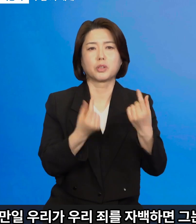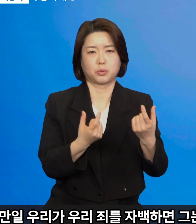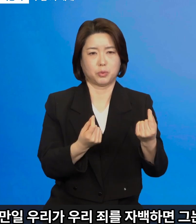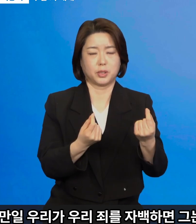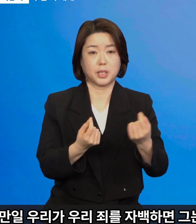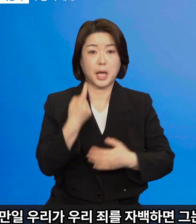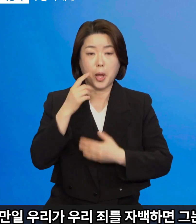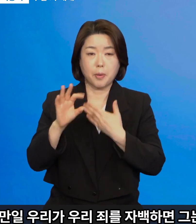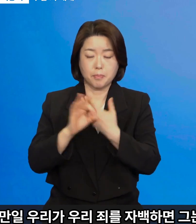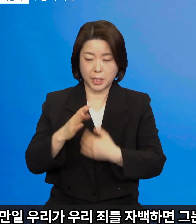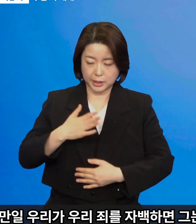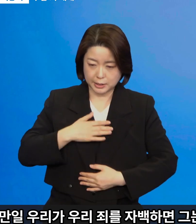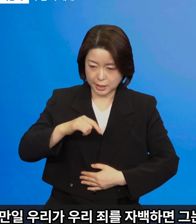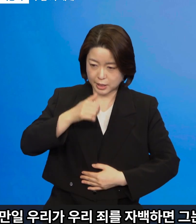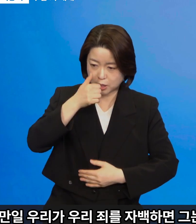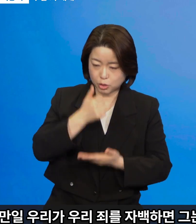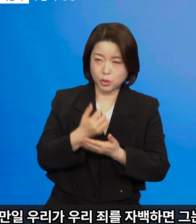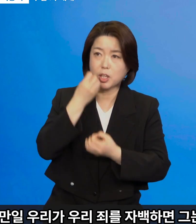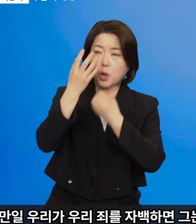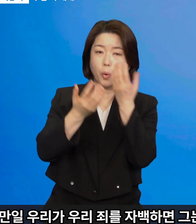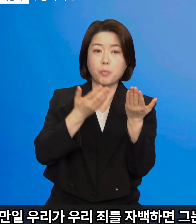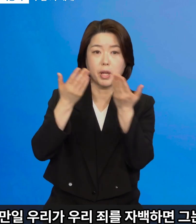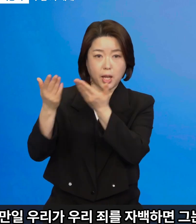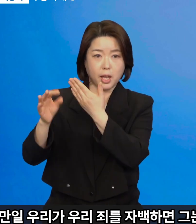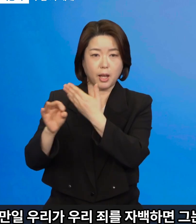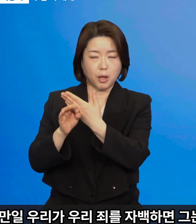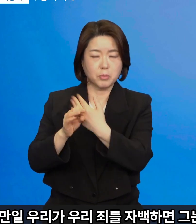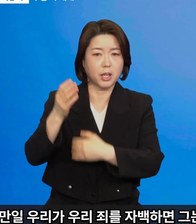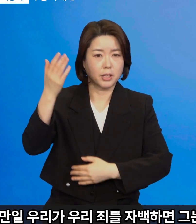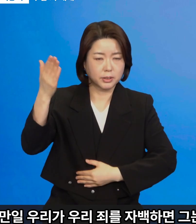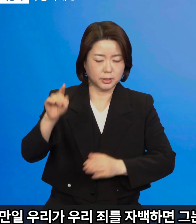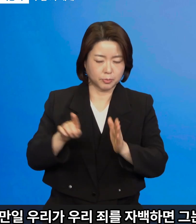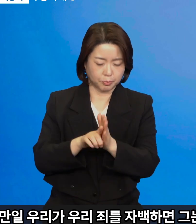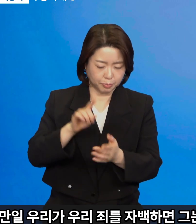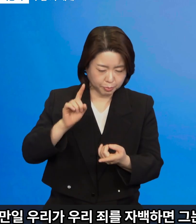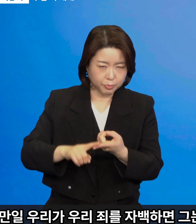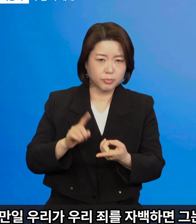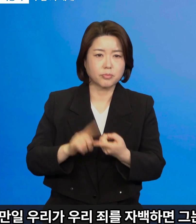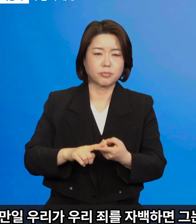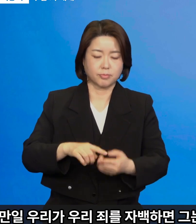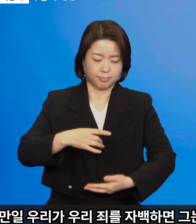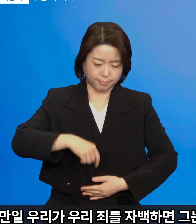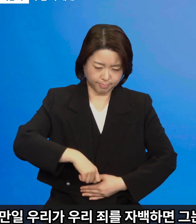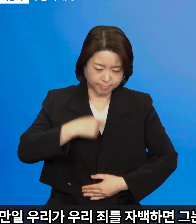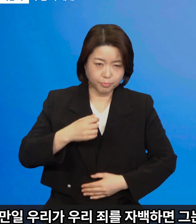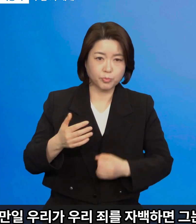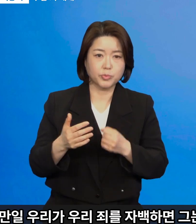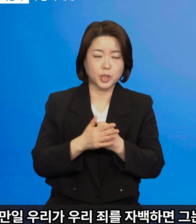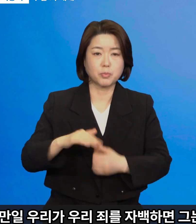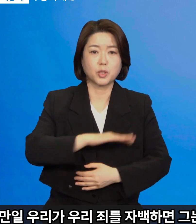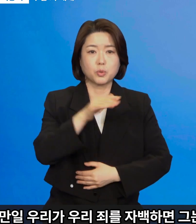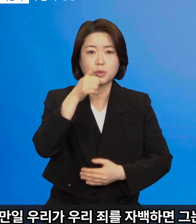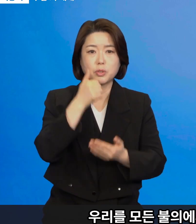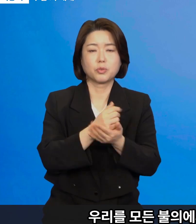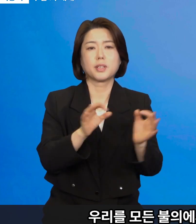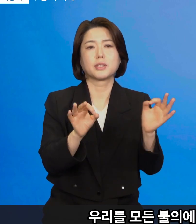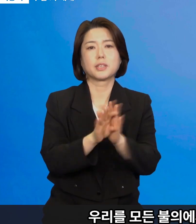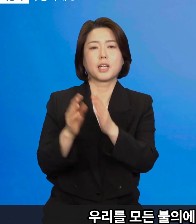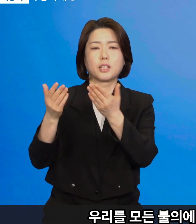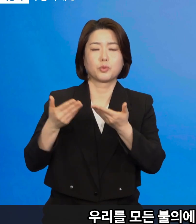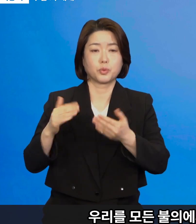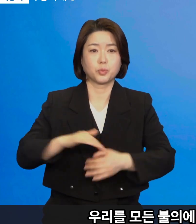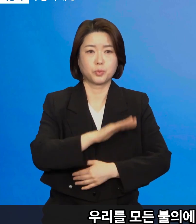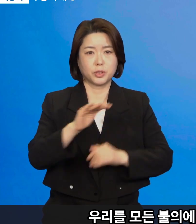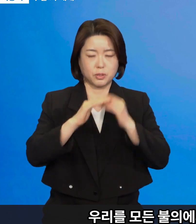만일 우리가 우리 죄를 자백하면 그는 미쁘시고 의로우사 우리 죄를 사하시며 우리를